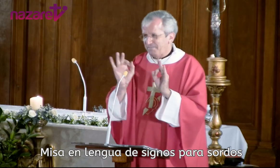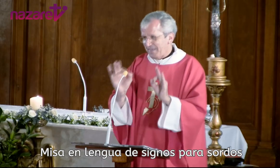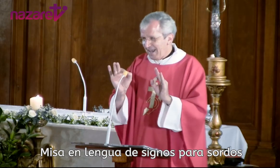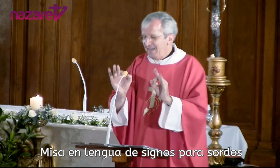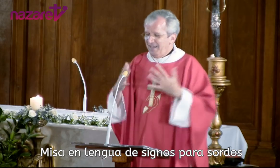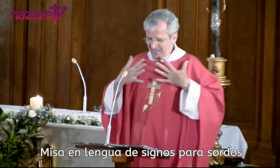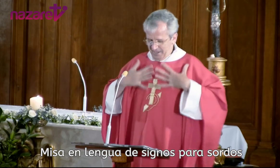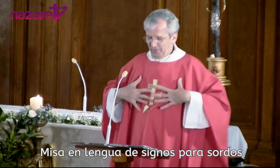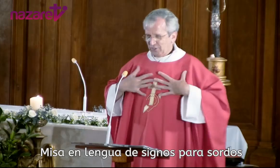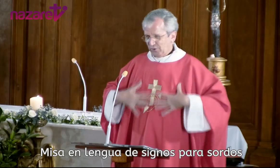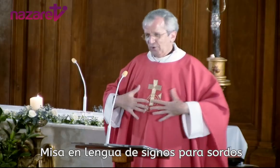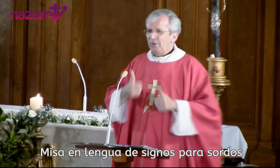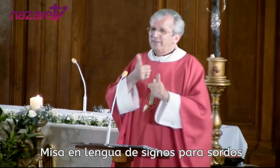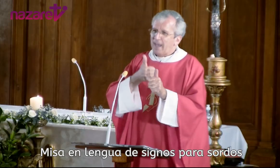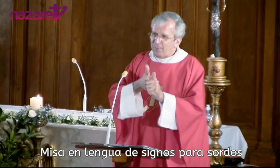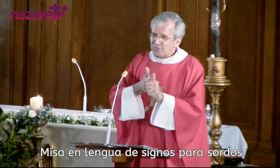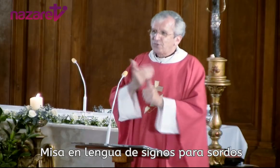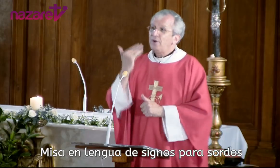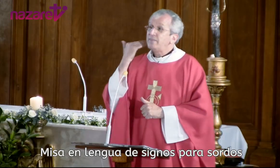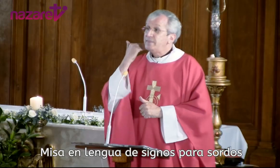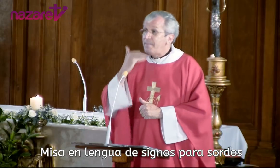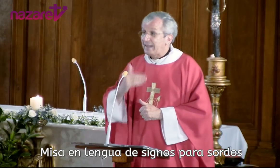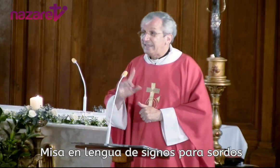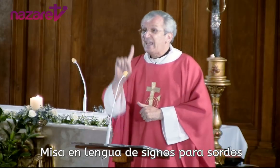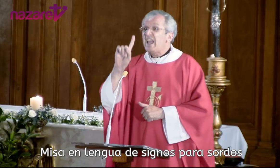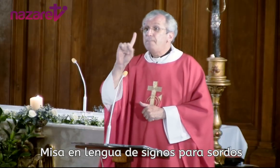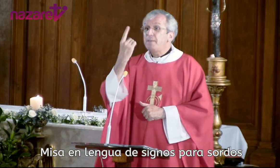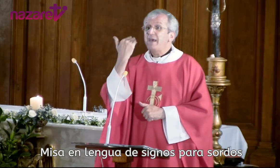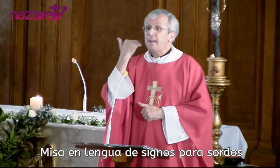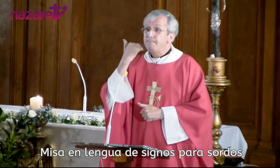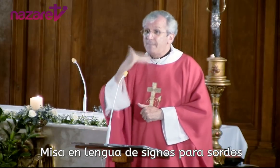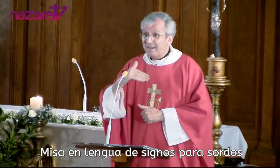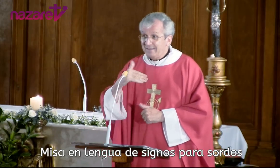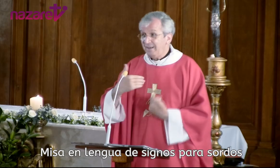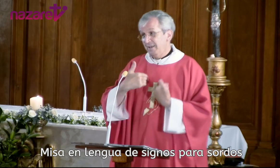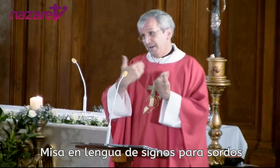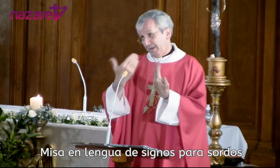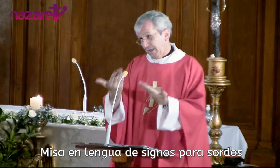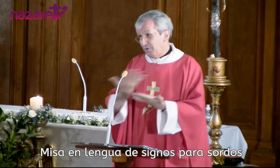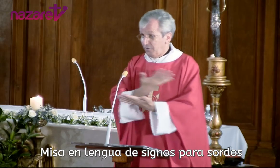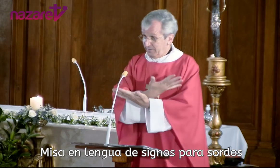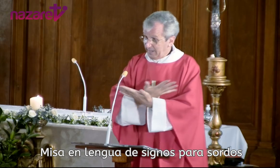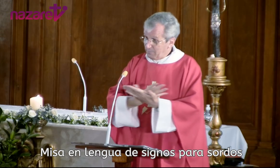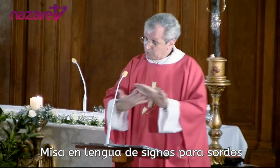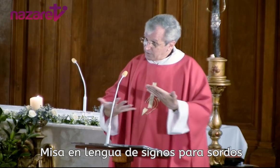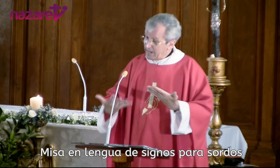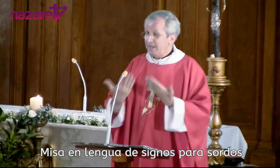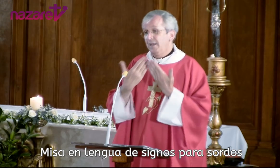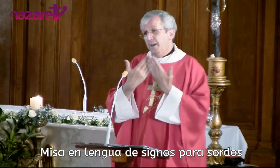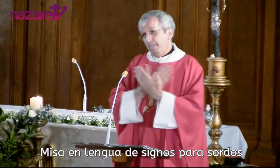especial, y por eso es color de apóstol, de mártir, el primer mártir que derramó su sangre